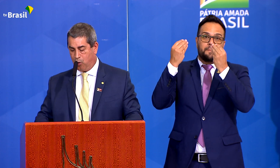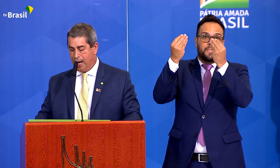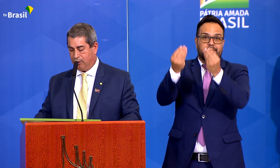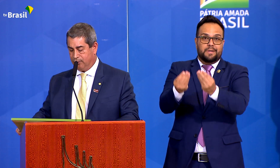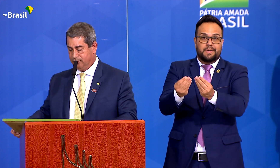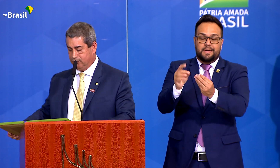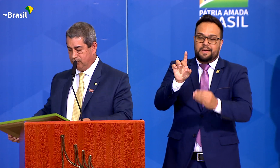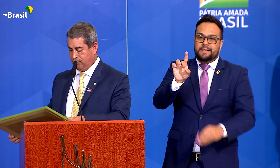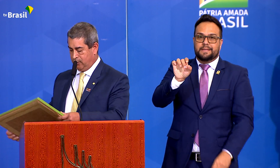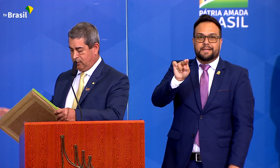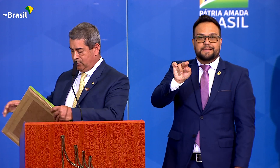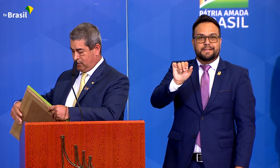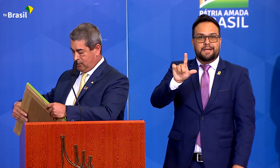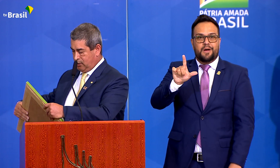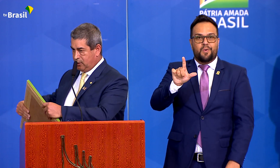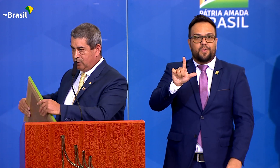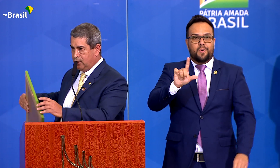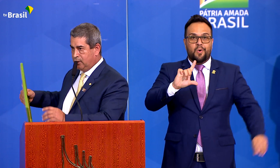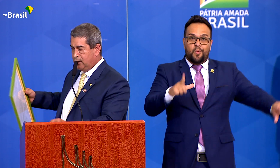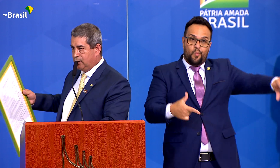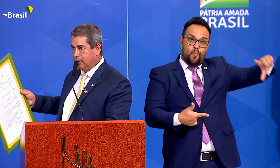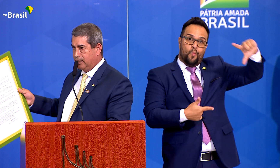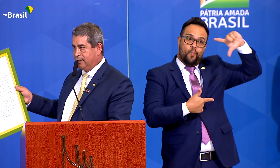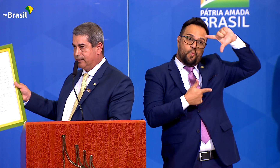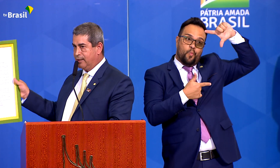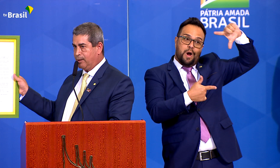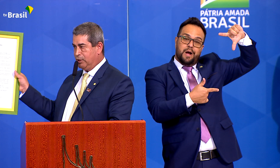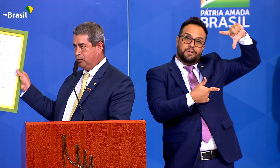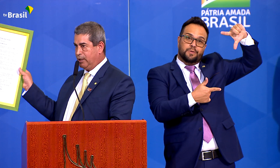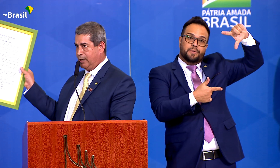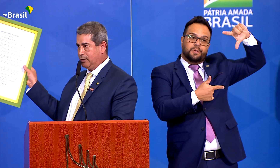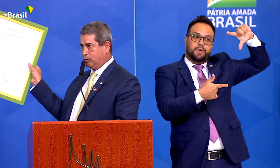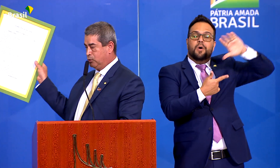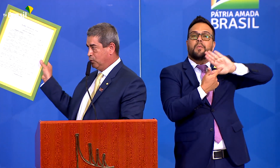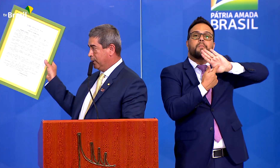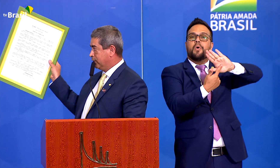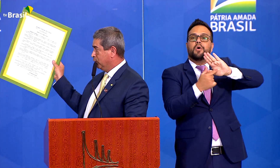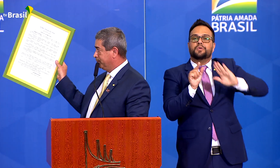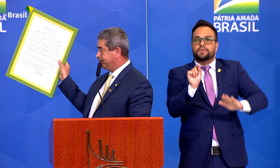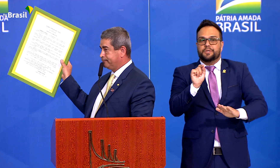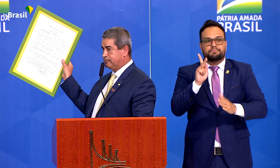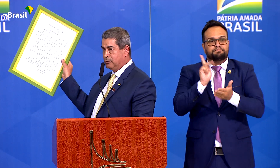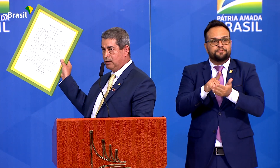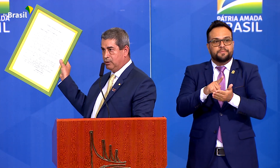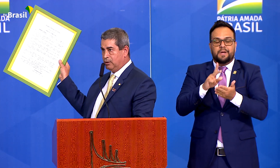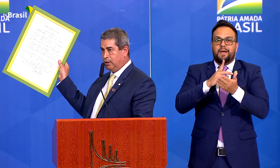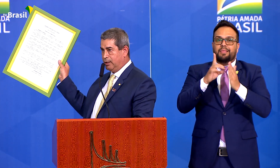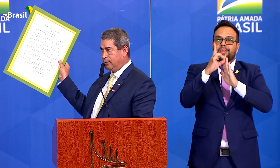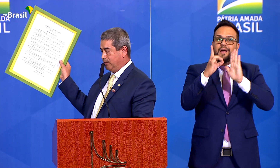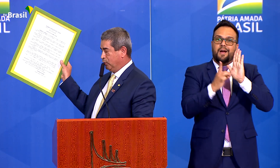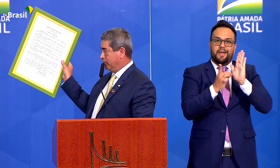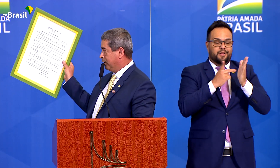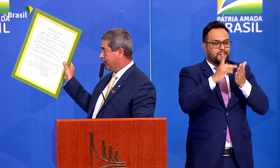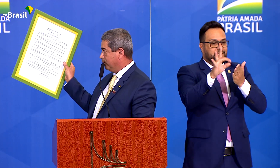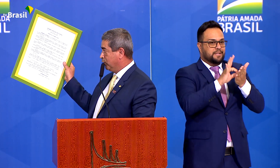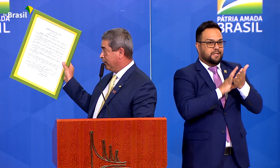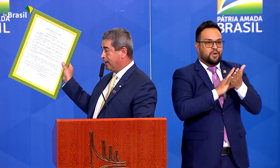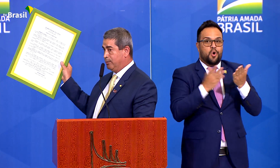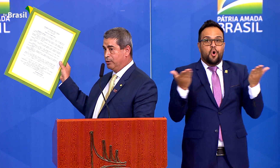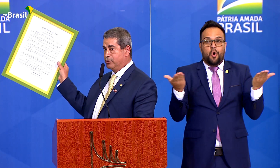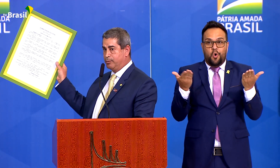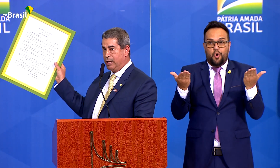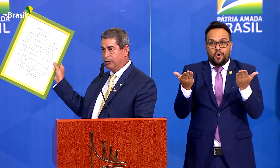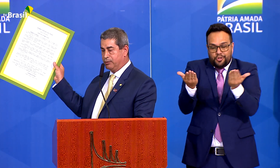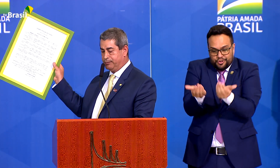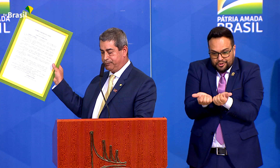com quadro O que traz exatamente o Decreto que o senhor assinou ele recebeu hoje